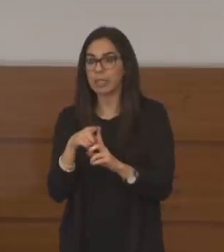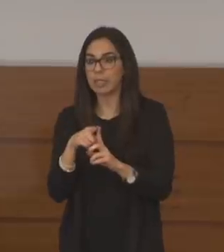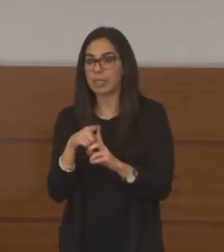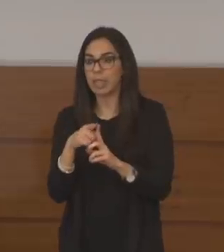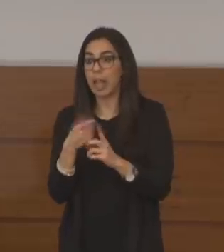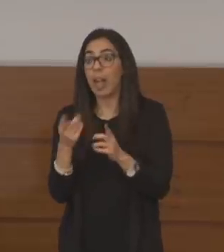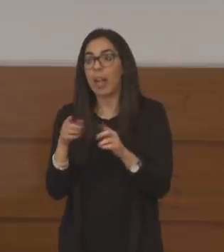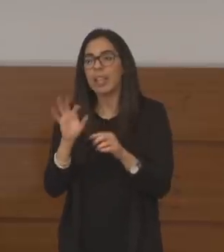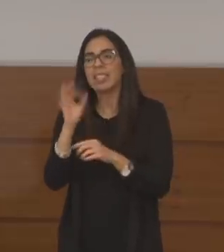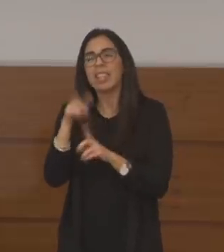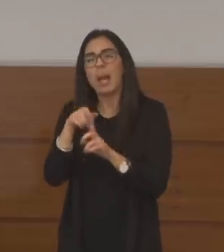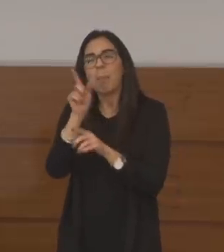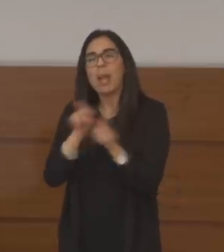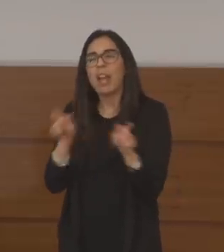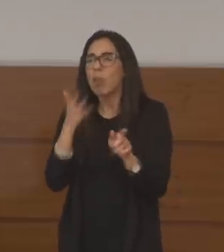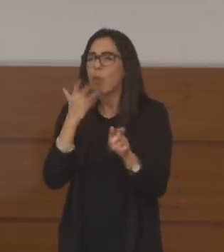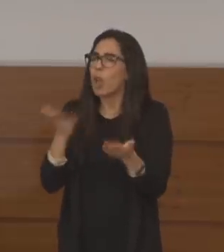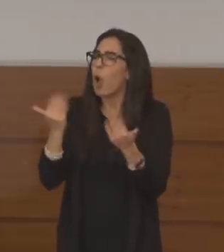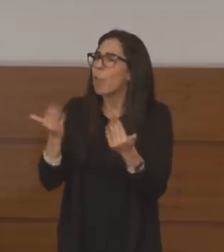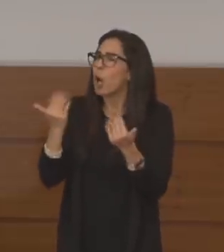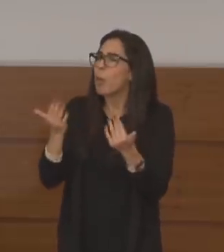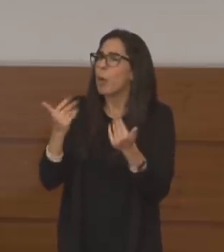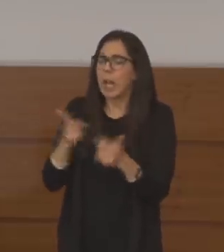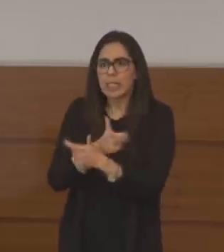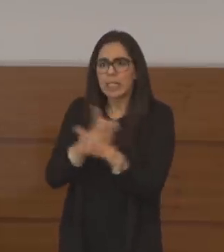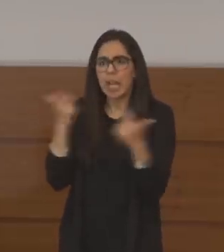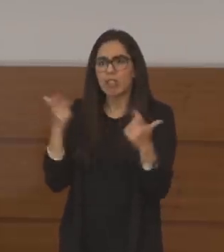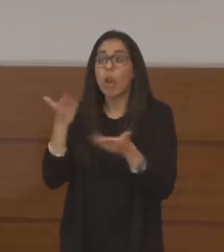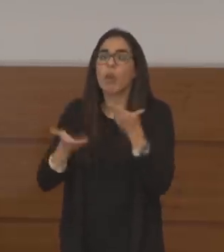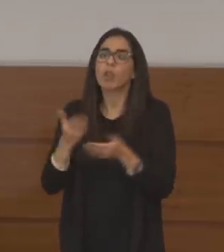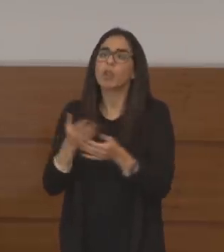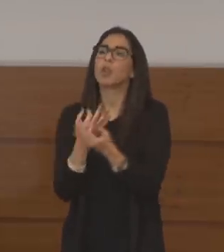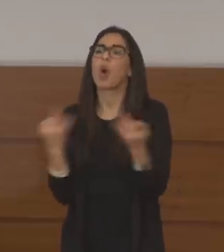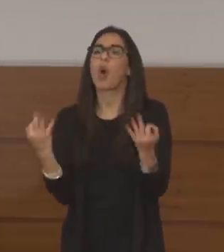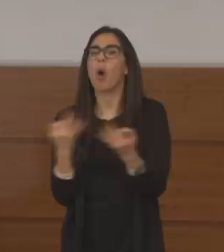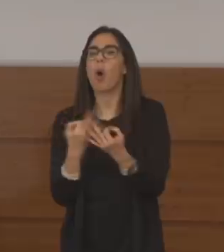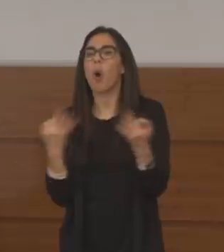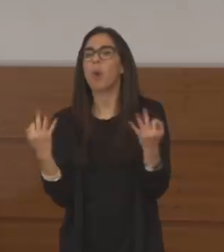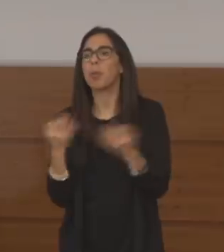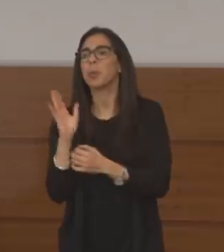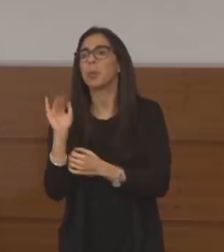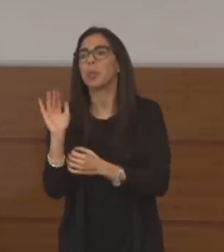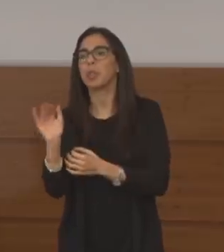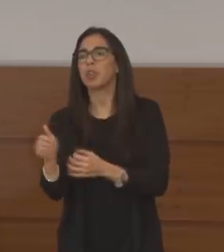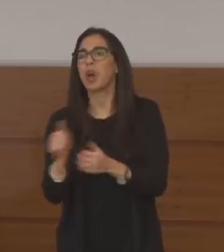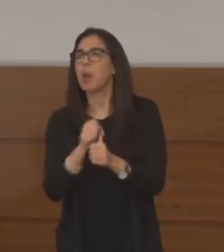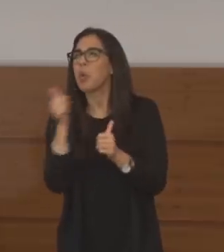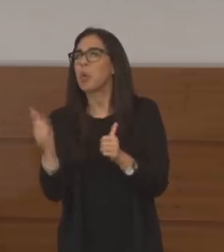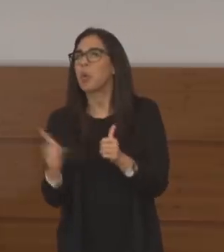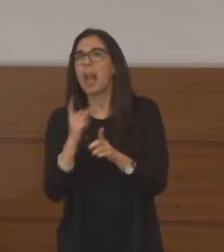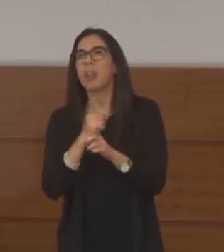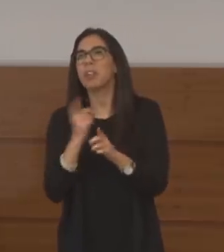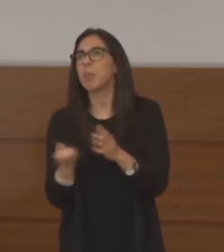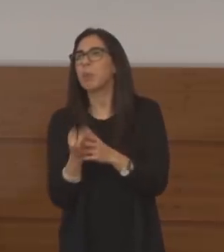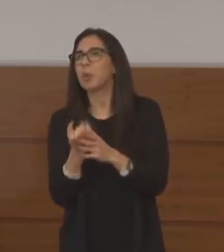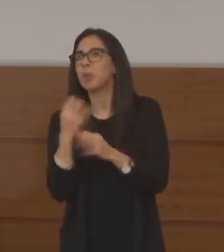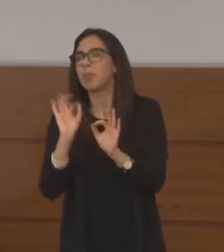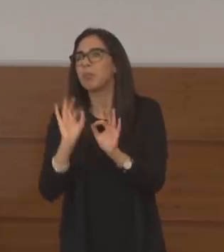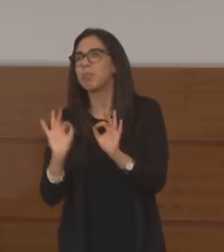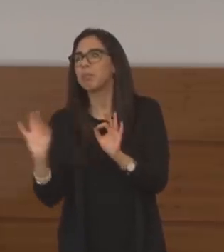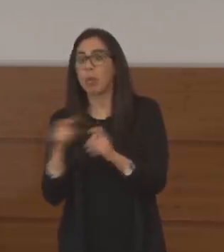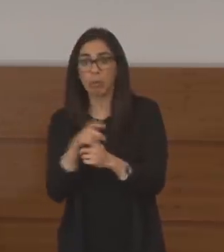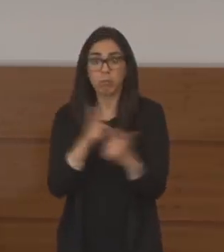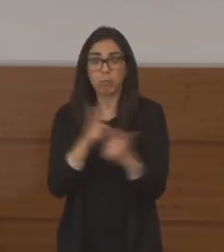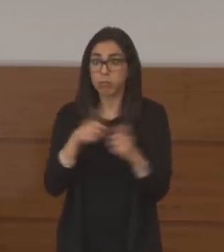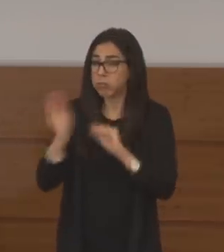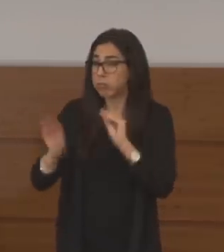eccessiva e sproporzionata rispetto al trend è normale si creano condizioni di